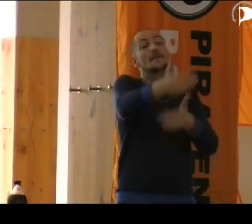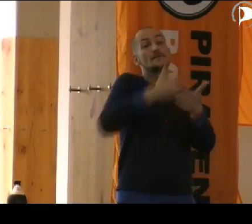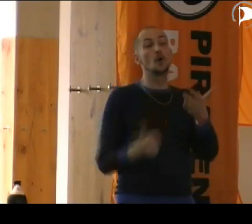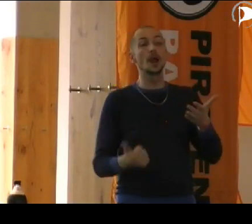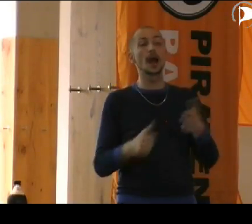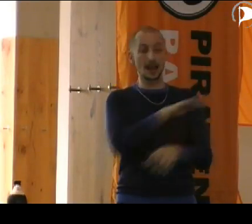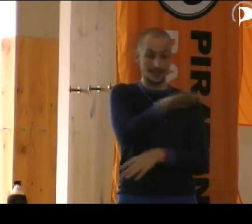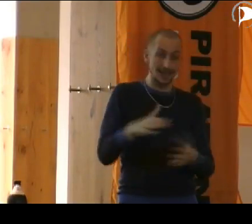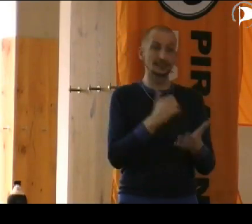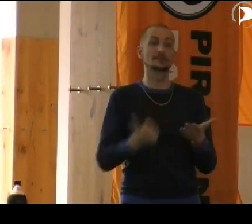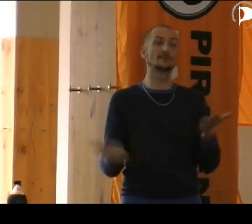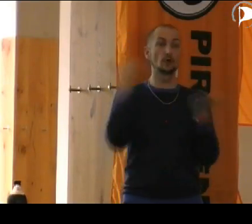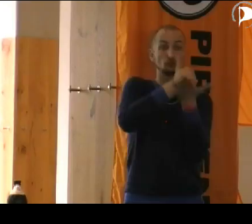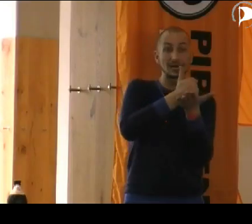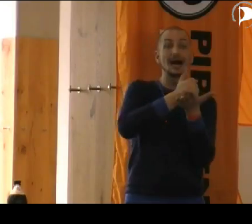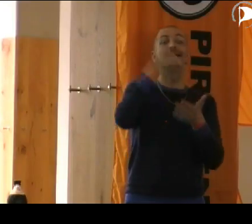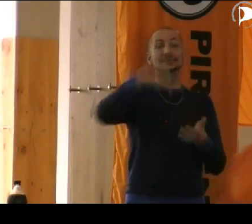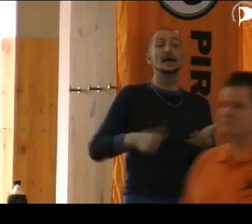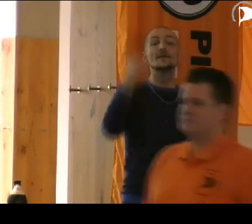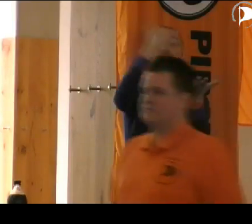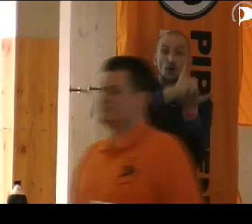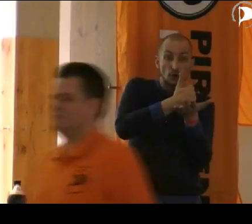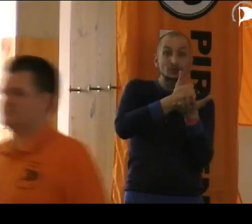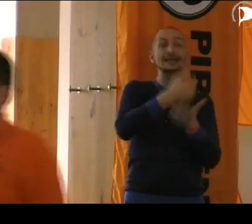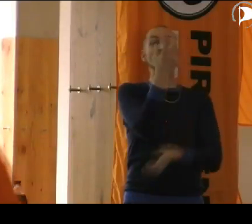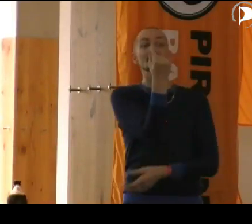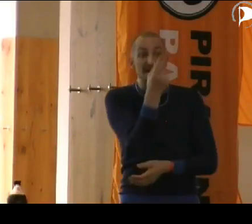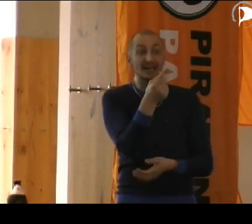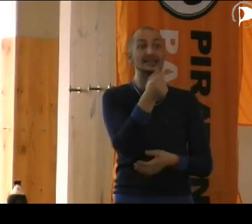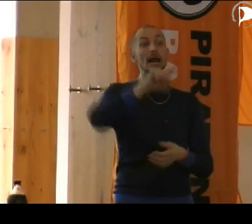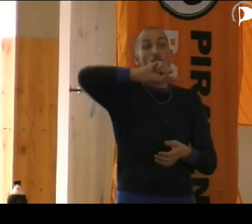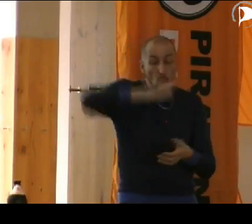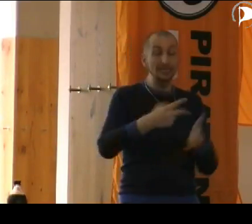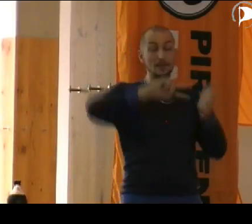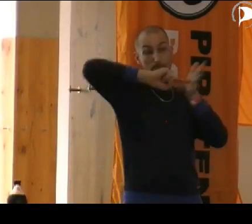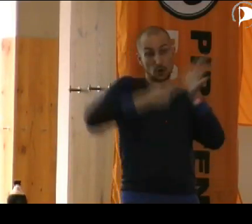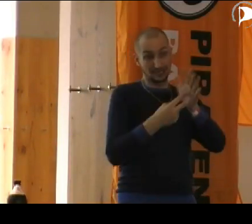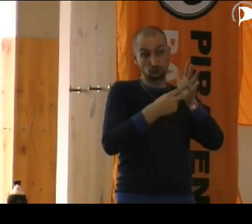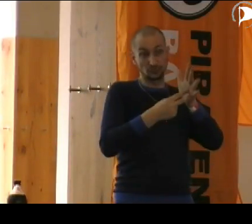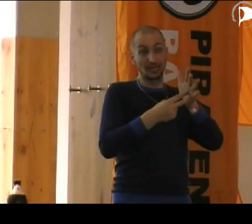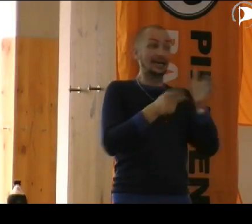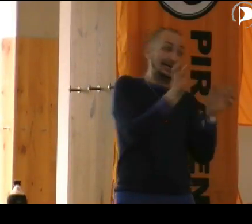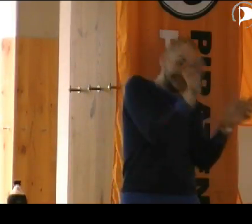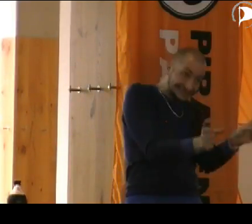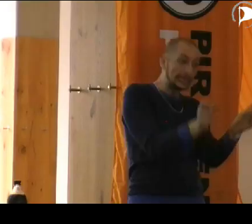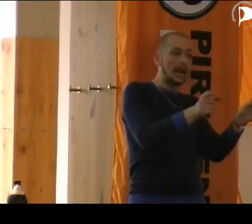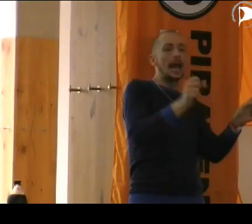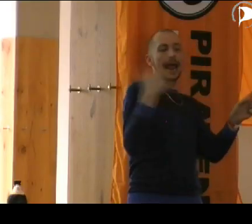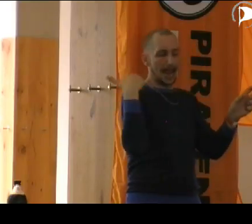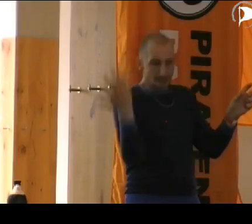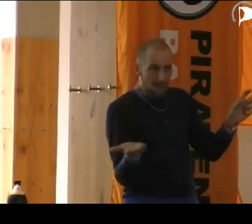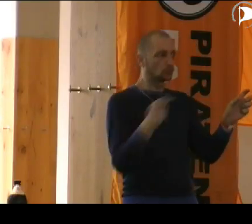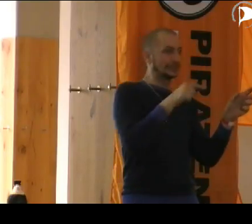nichts den aktuellen dass man einen vorstand finanziell und politisch einzelnen entlässt russell ist